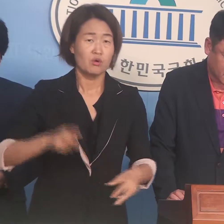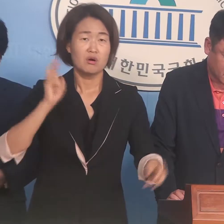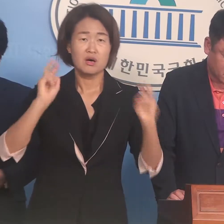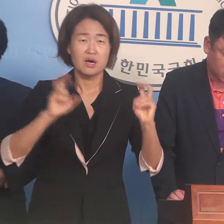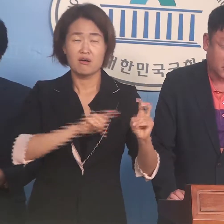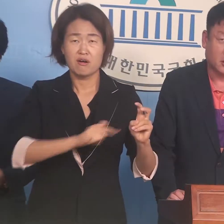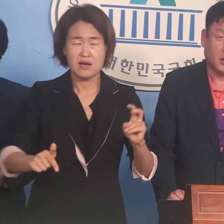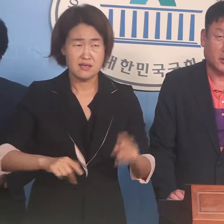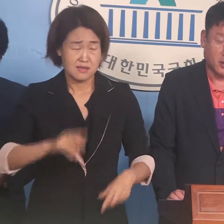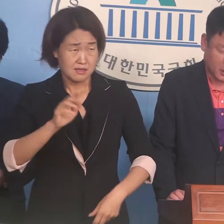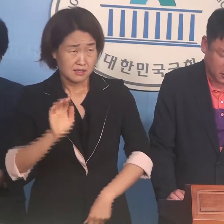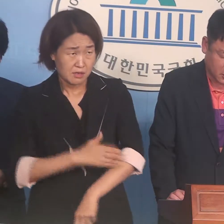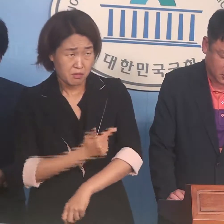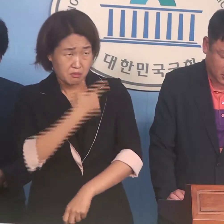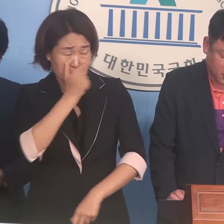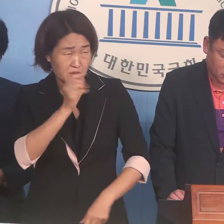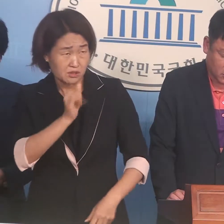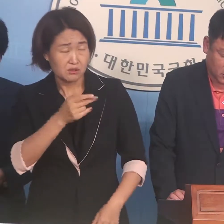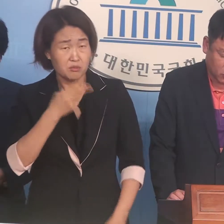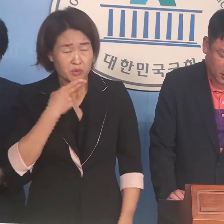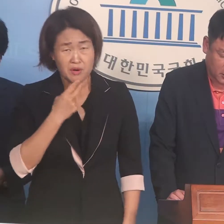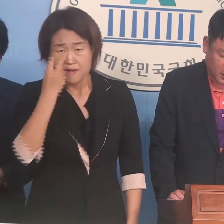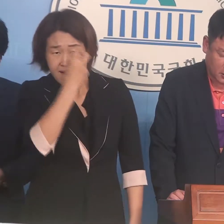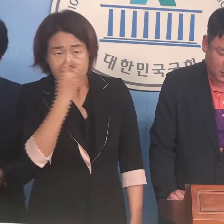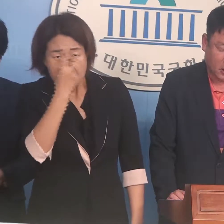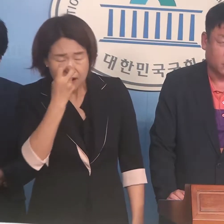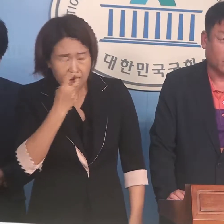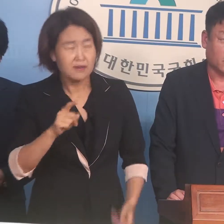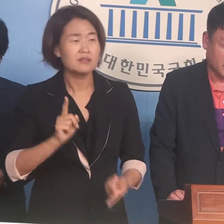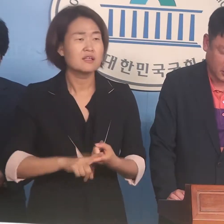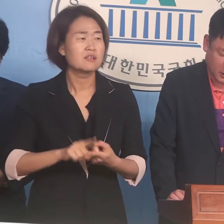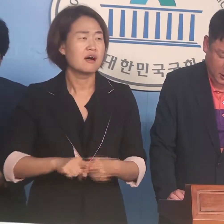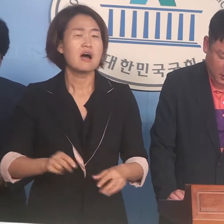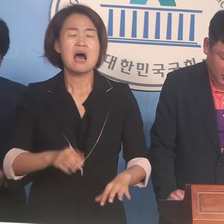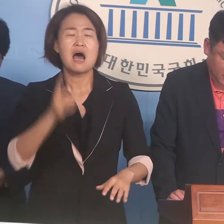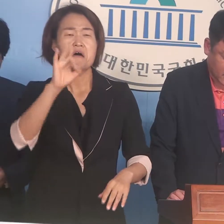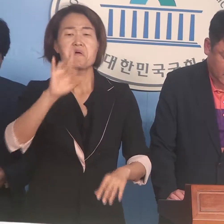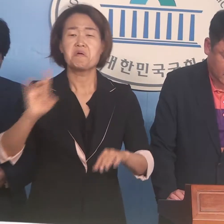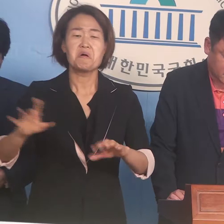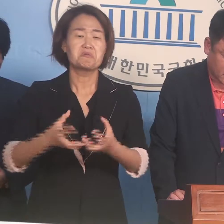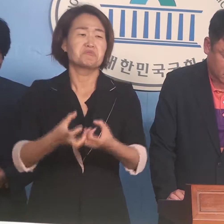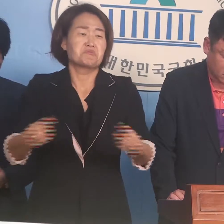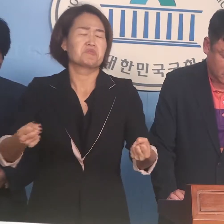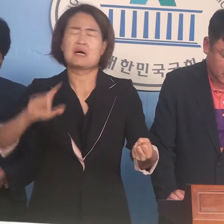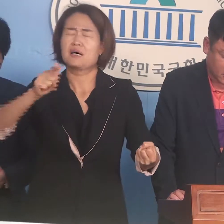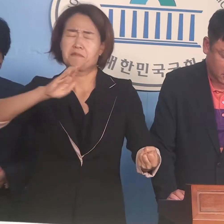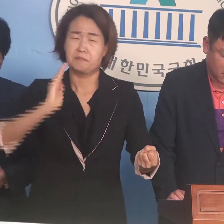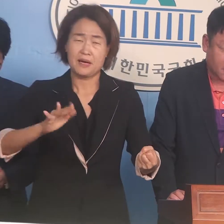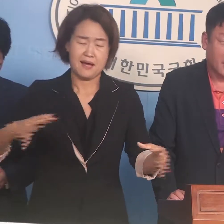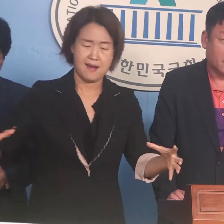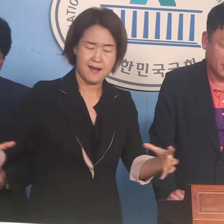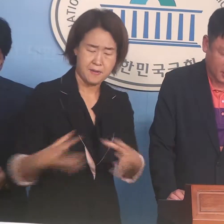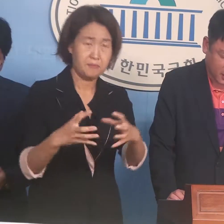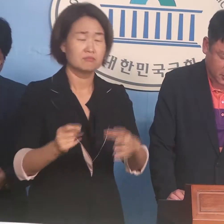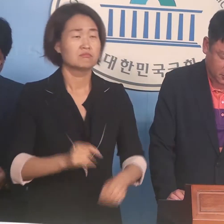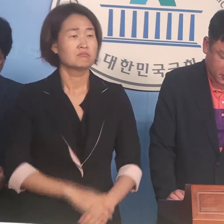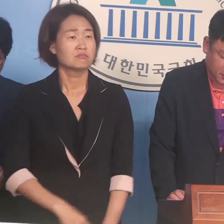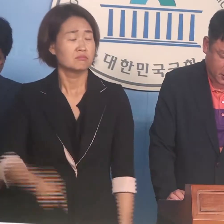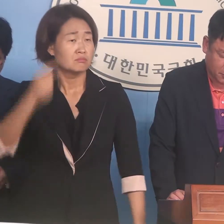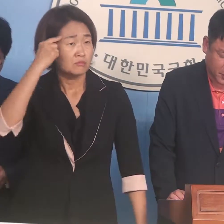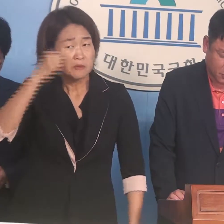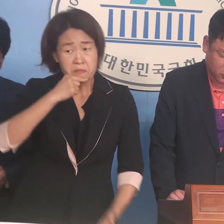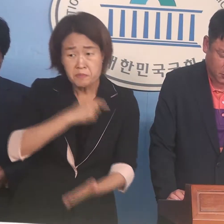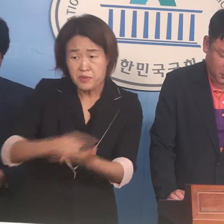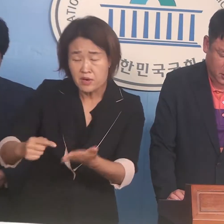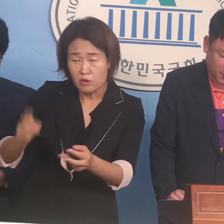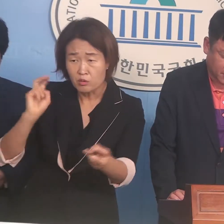기업결합심사를 담당하는 공정거래위원회는 이 두 가지 사안을 따로 볼 것이 아니라 하나의 사안으로 인식하여 피해 하청업체에